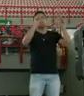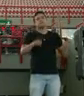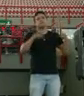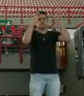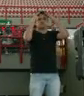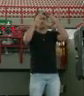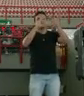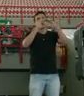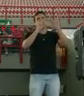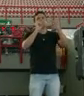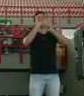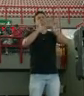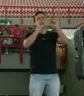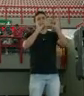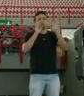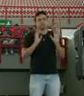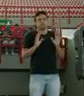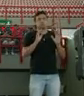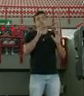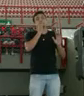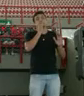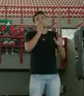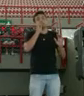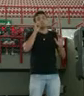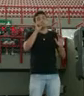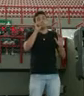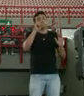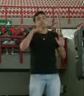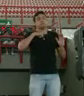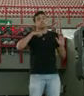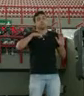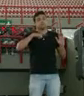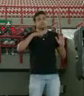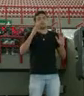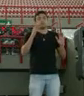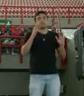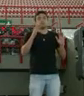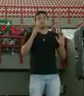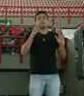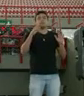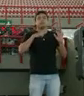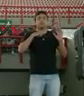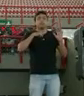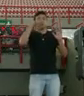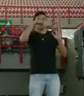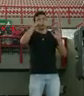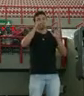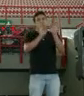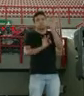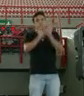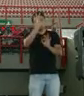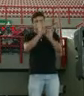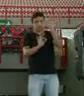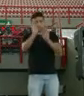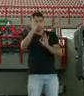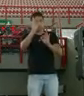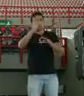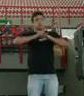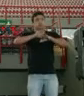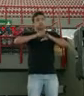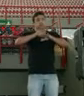sistema endócrino? Ele é um sistema, pessoal, que ele está envolvido na coordenação e